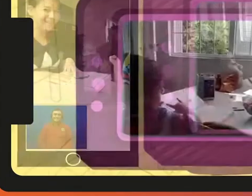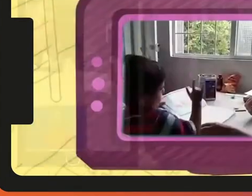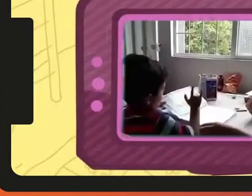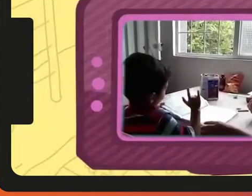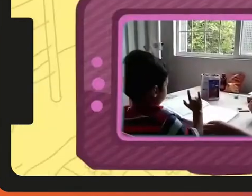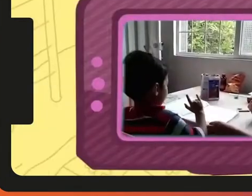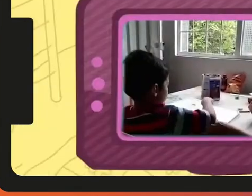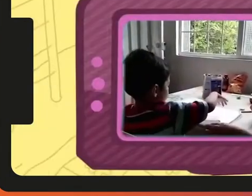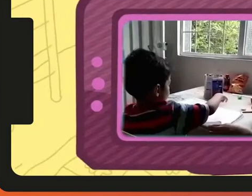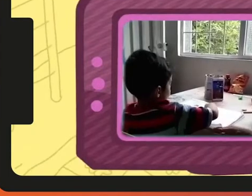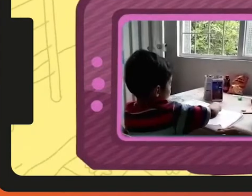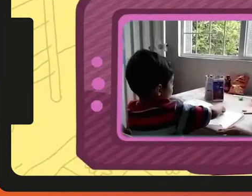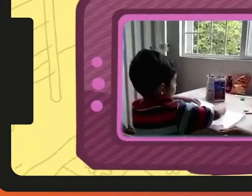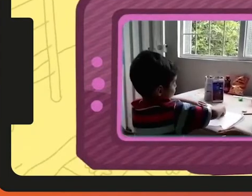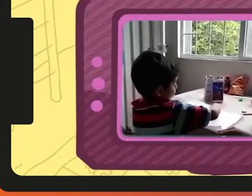¿Ojo? ¿En inglés? Sí.